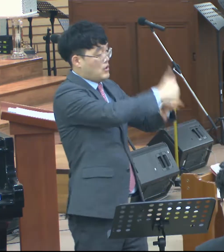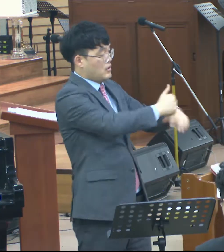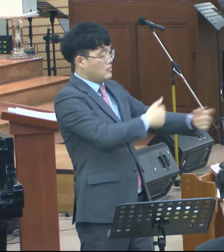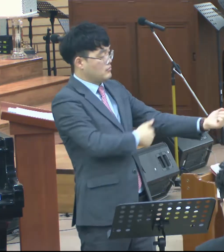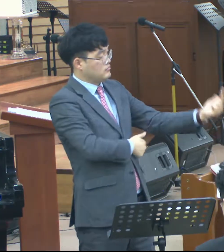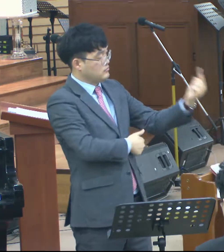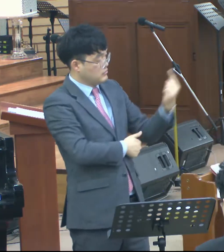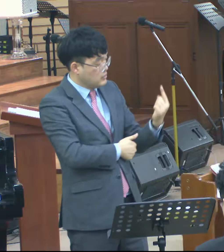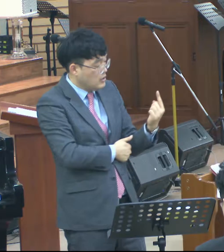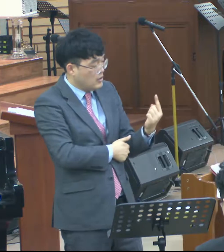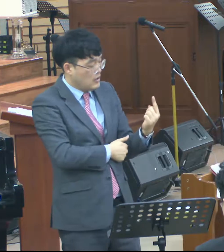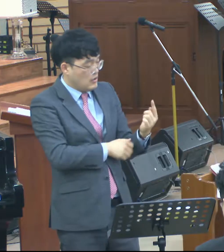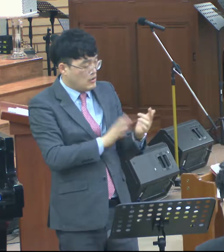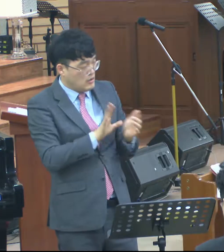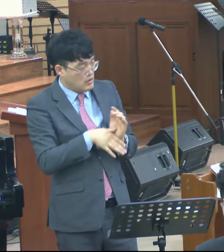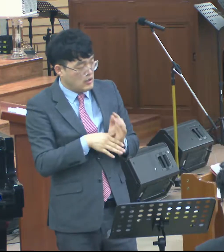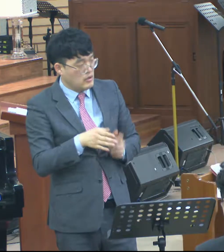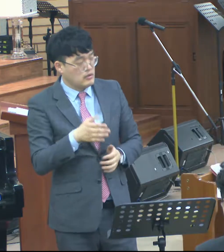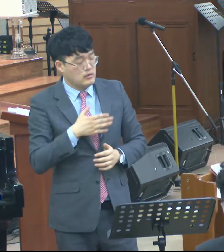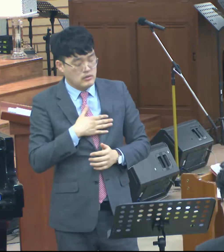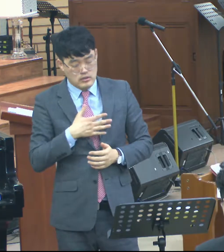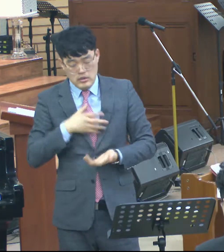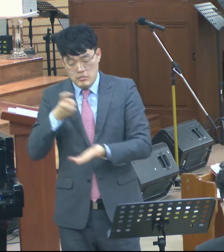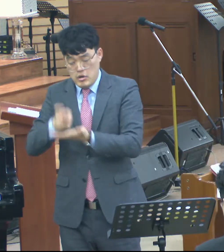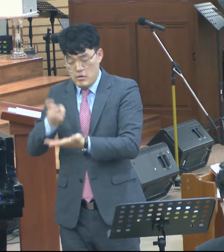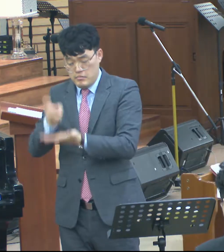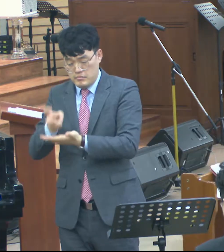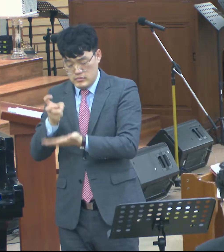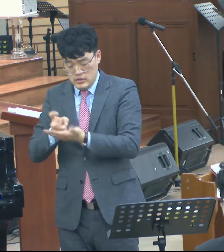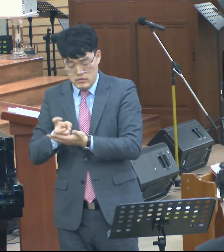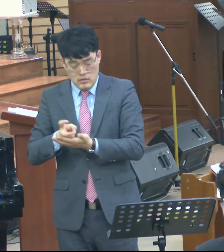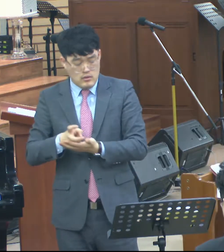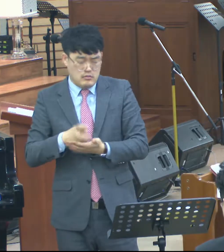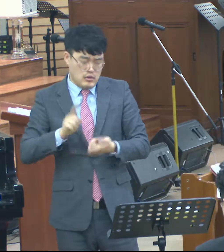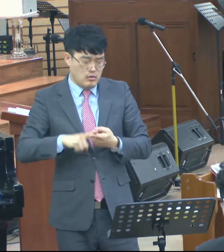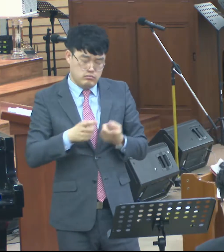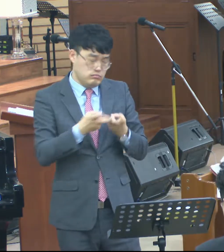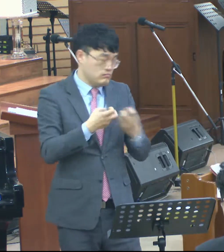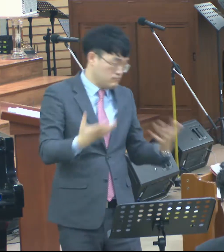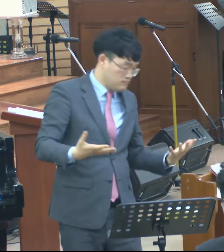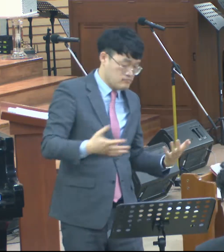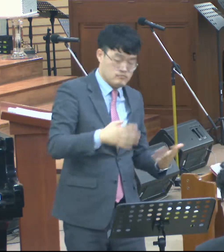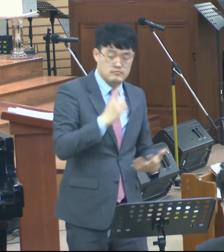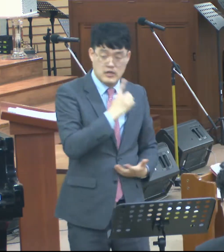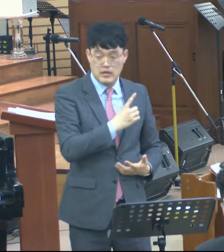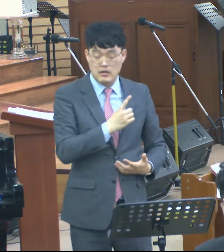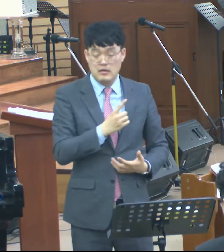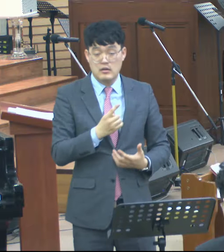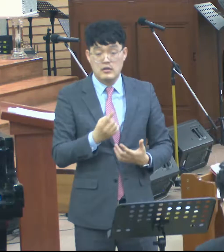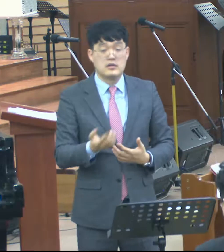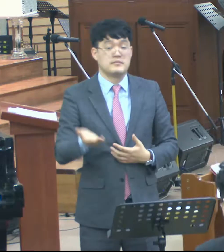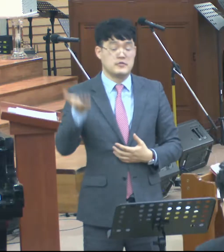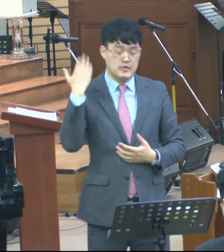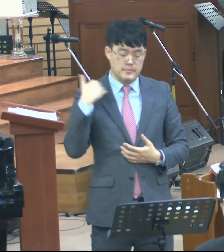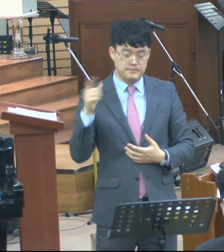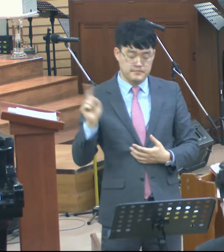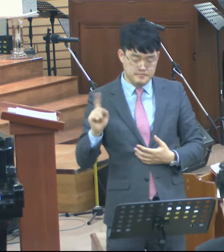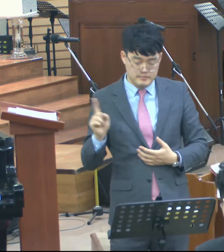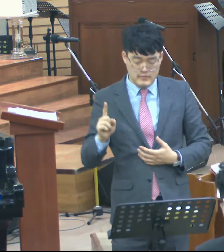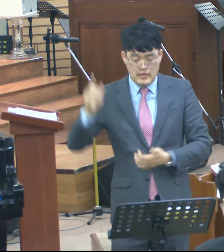열왕기상 19장에 나만 남았다고 기도하는 엘리야에게 하나님이 바알에게 무릎 꿇지 않는 사람 7,000명 남겨놨다. 그럼 7,000명이 어디